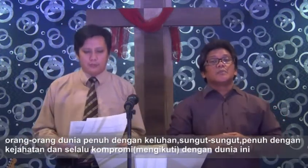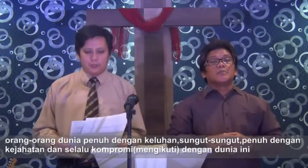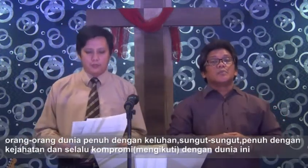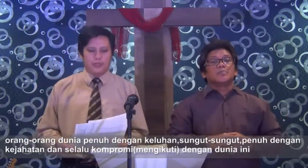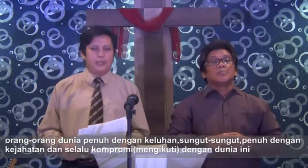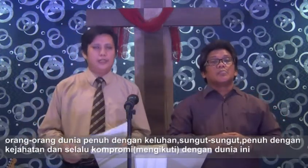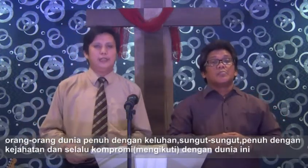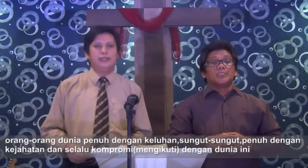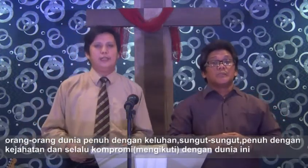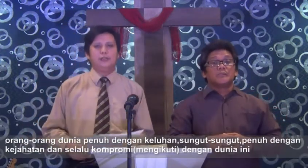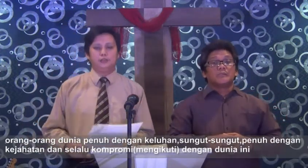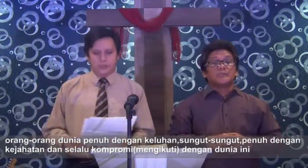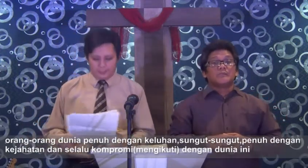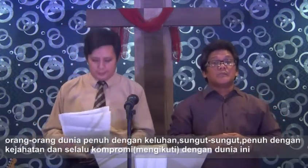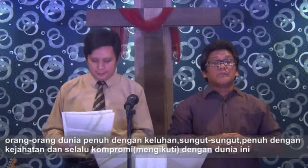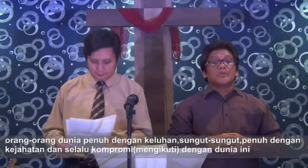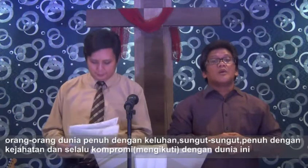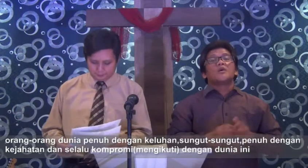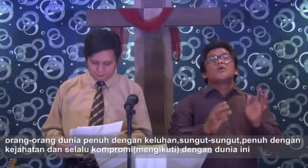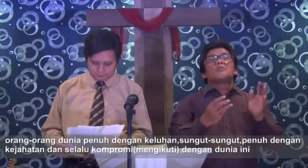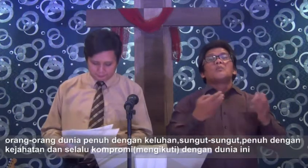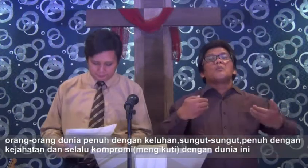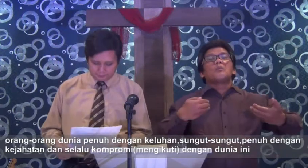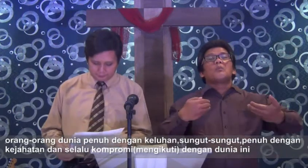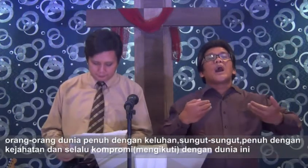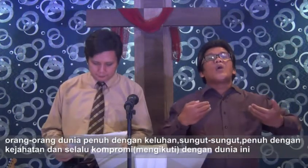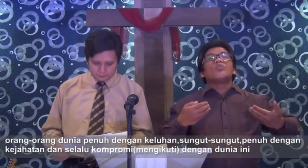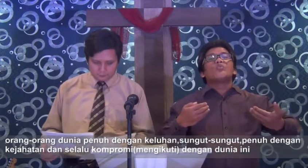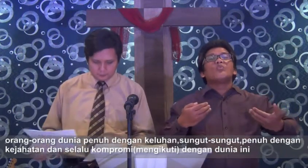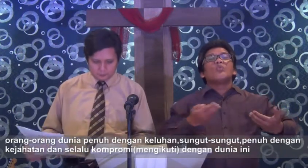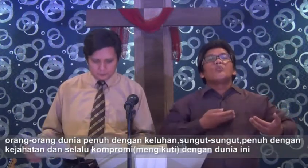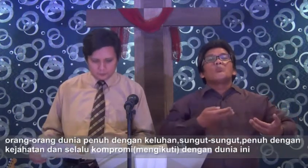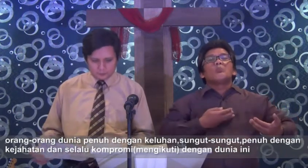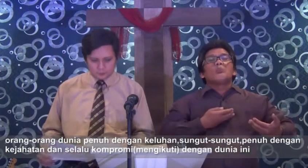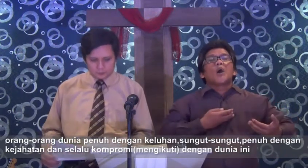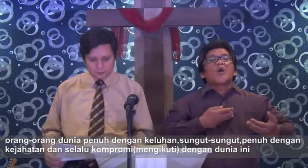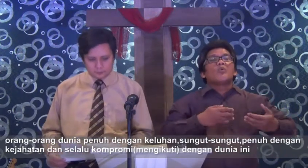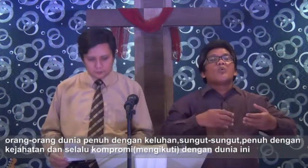kompromi dan menyesuaikan diri dengan dunia ini.